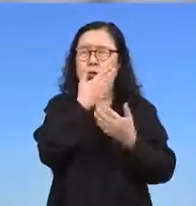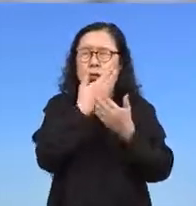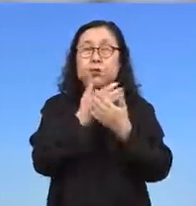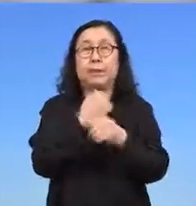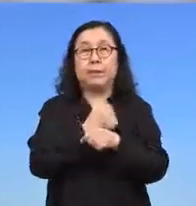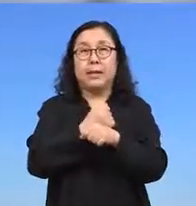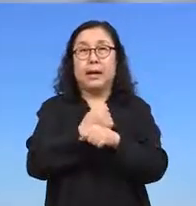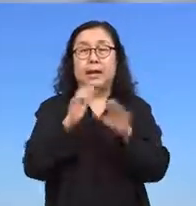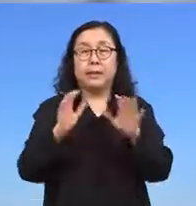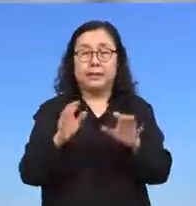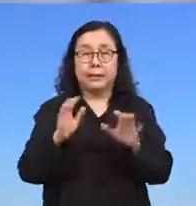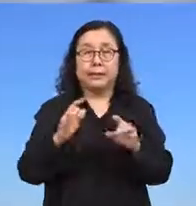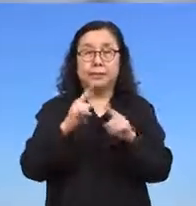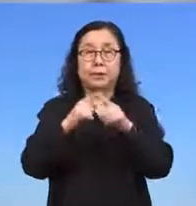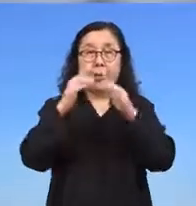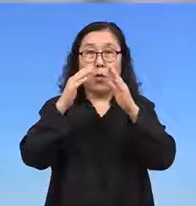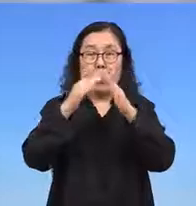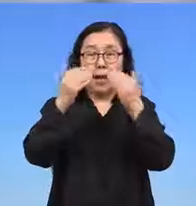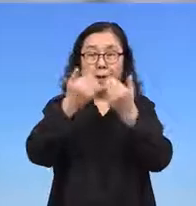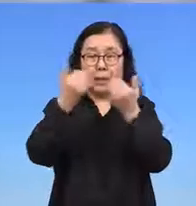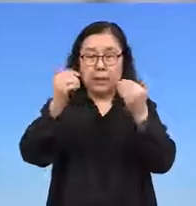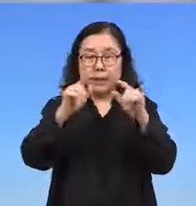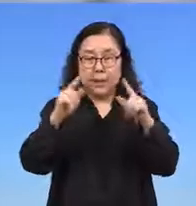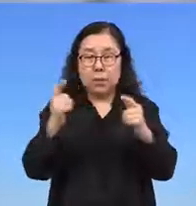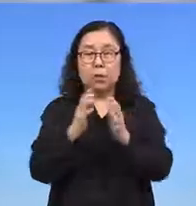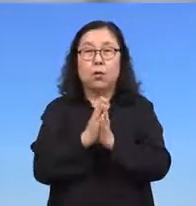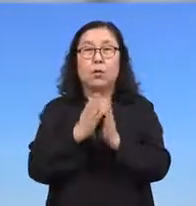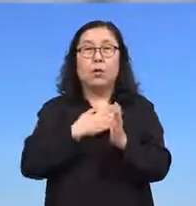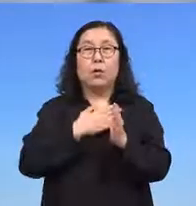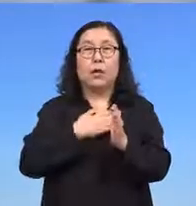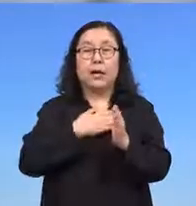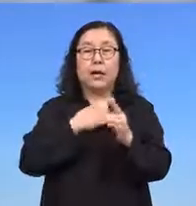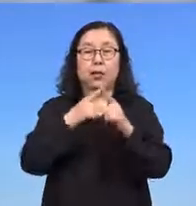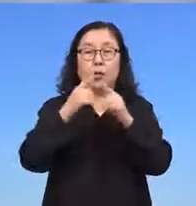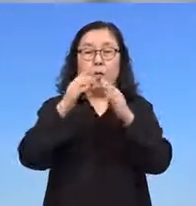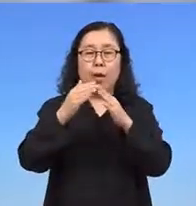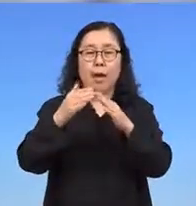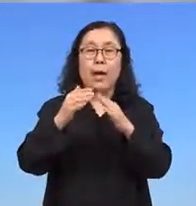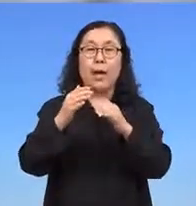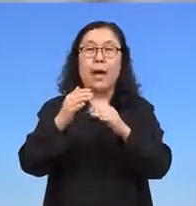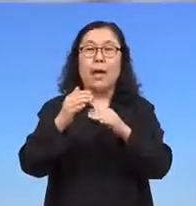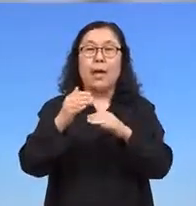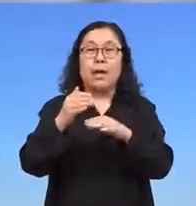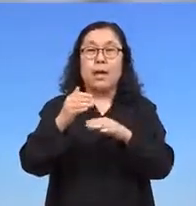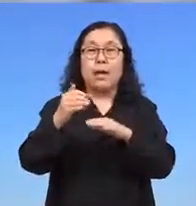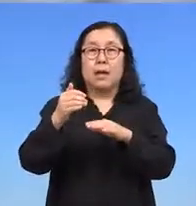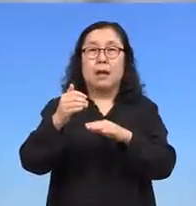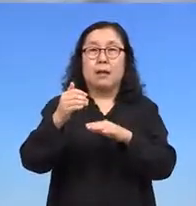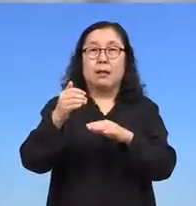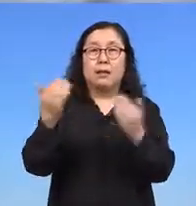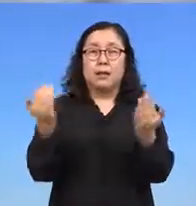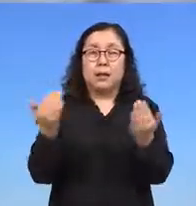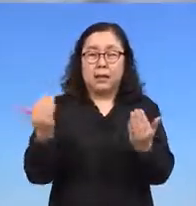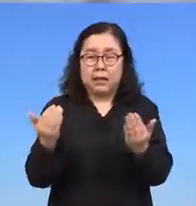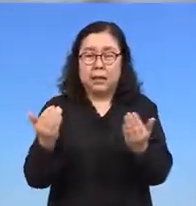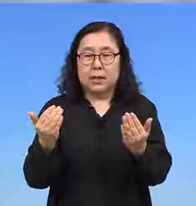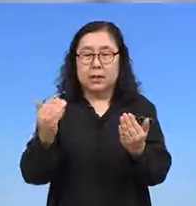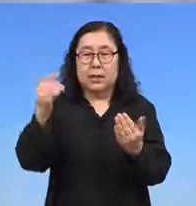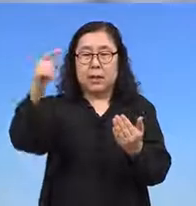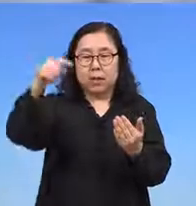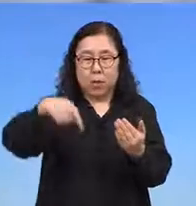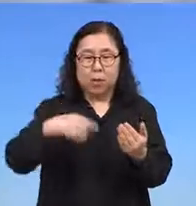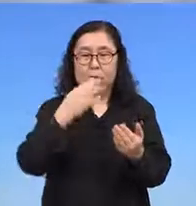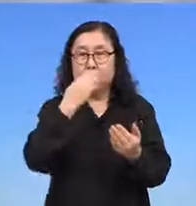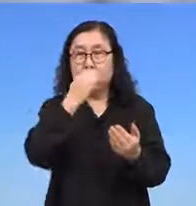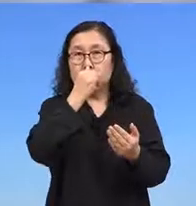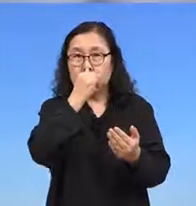현재 내가 이 교회를 떠나지 아니하고 여전히 내가 드림센터로 출근할 수 있는 그 하루하루가 너무너무 감사하게